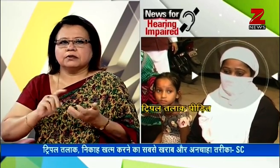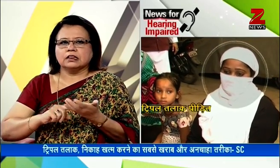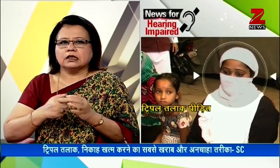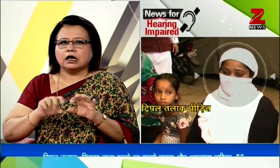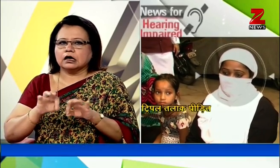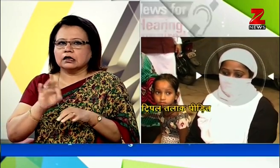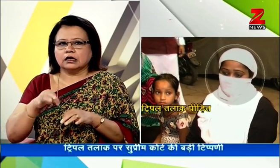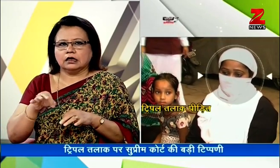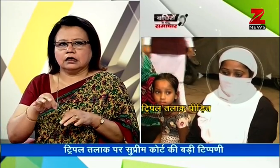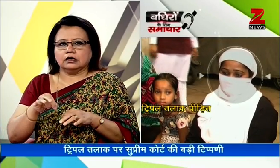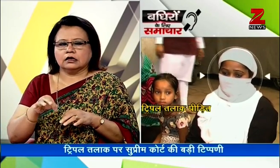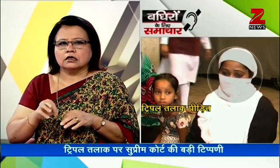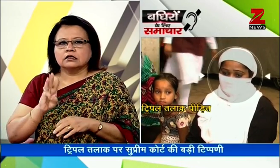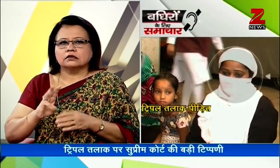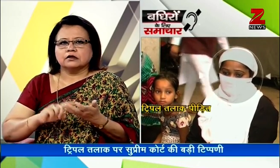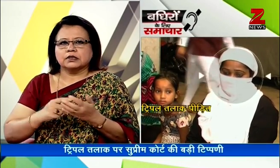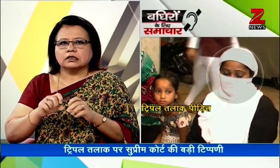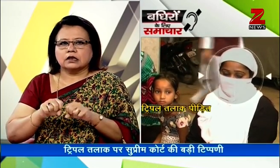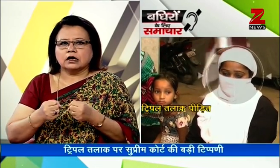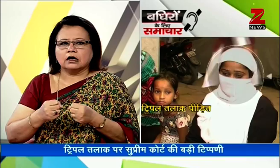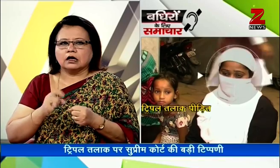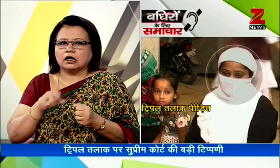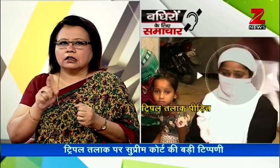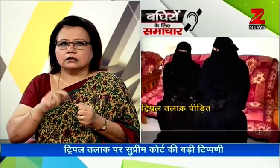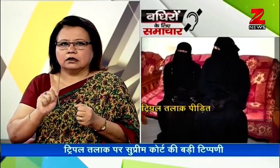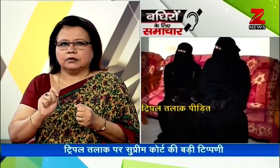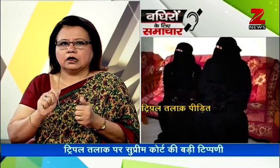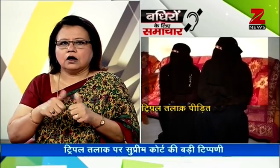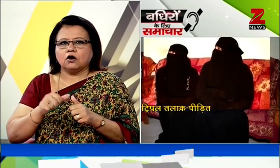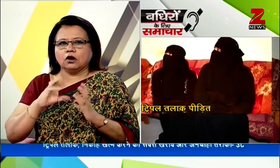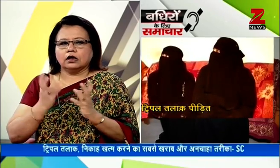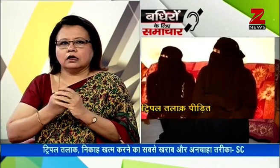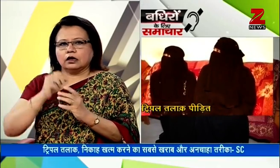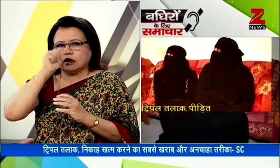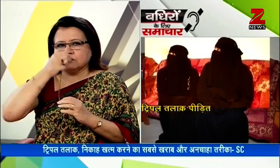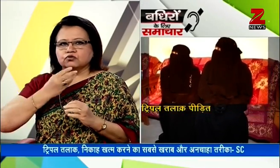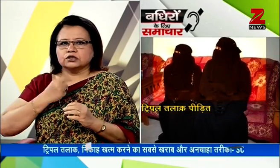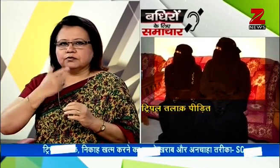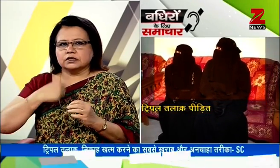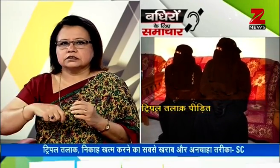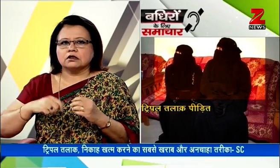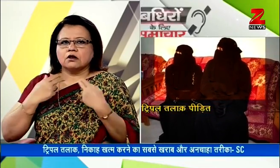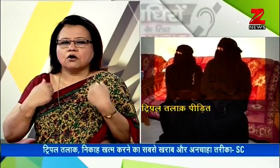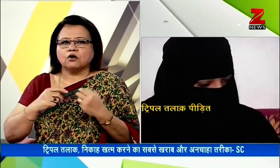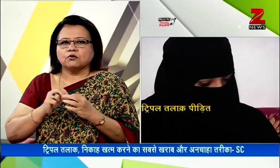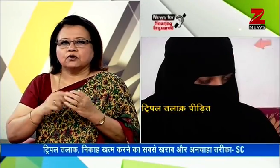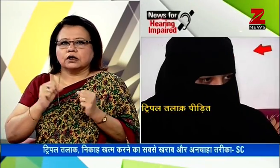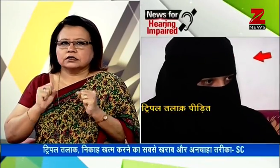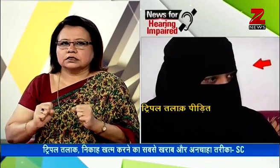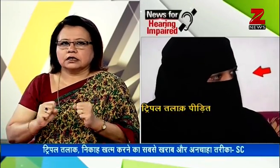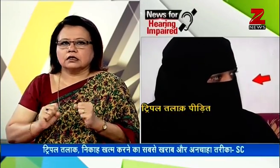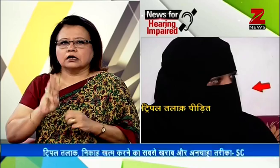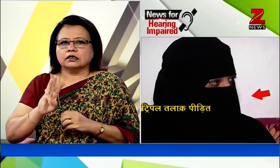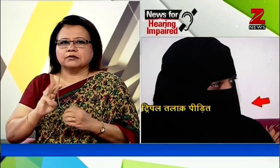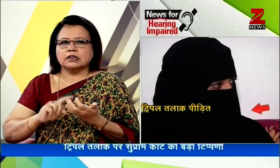तलाक नहीं है। ट्रिपल तलाक पाप है। ऑल इंडिया मुस्लिम पर्सनल लॉ बोर्ड का स्टैंड